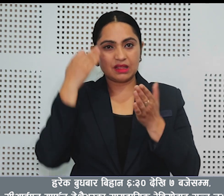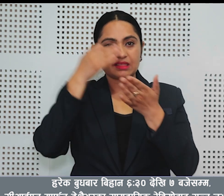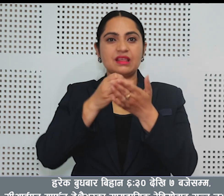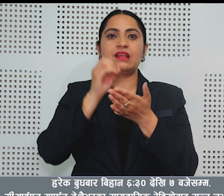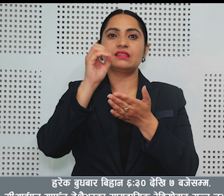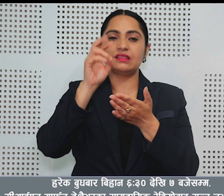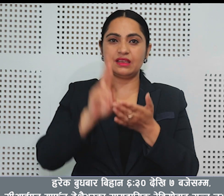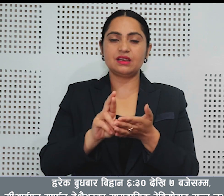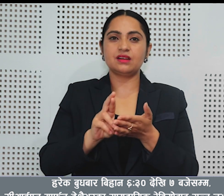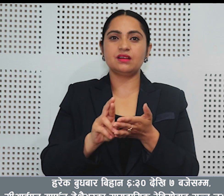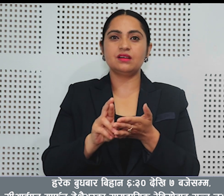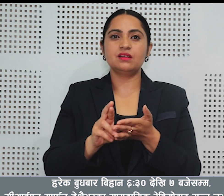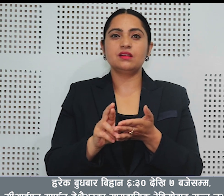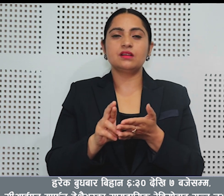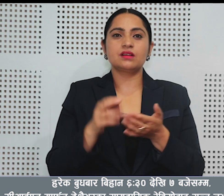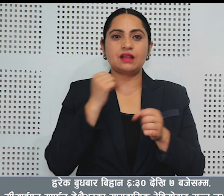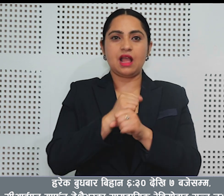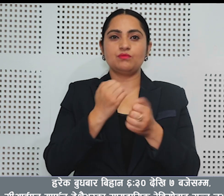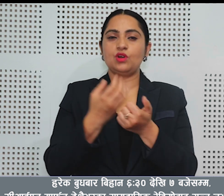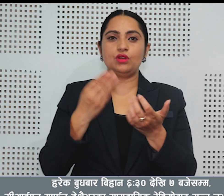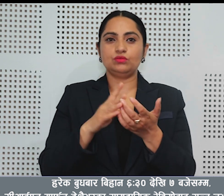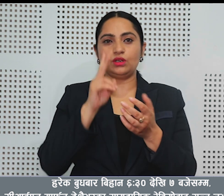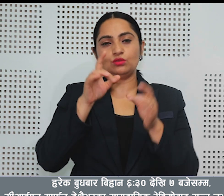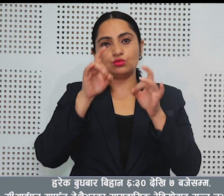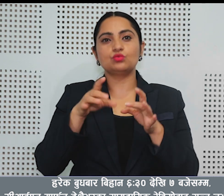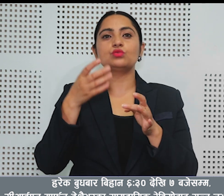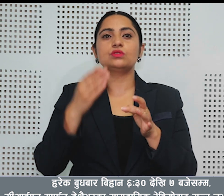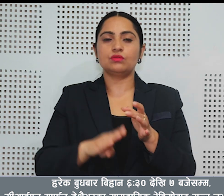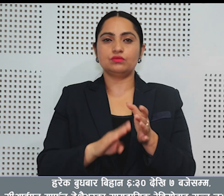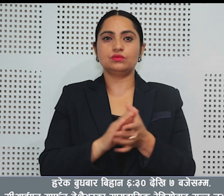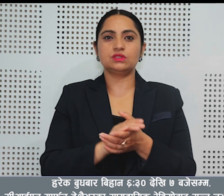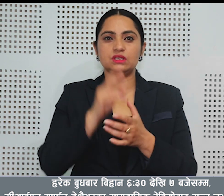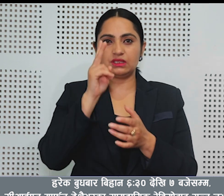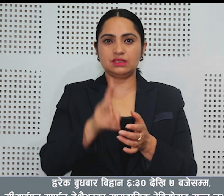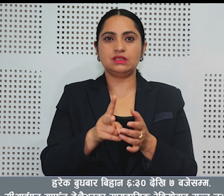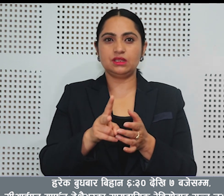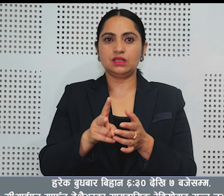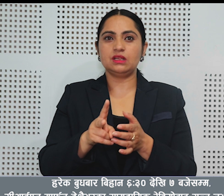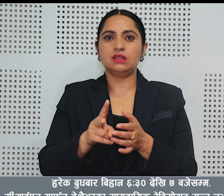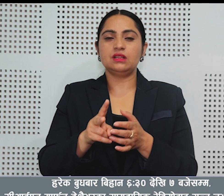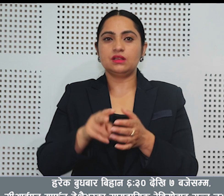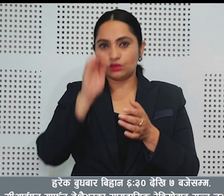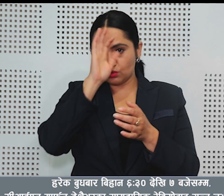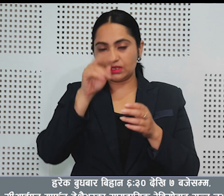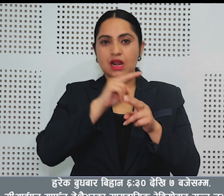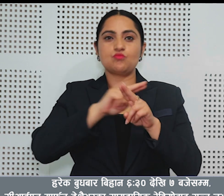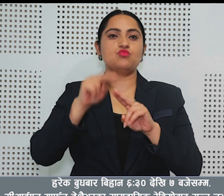गरेर सूचनामै छुट भएको हुन्छ। अनि आइसकेको सूचना चाहिँ हामी यो खण्डित सूचना